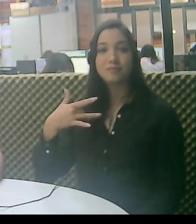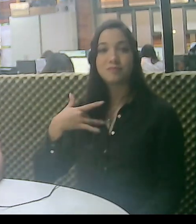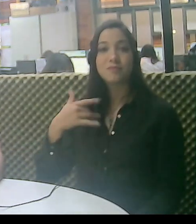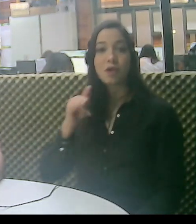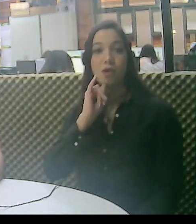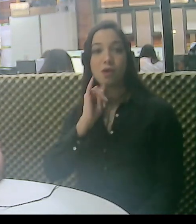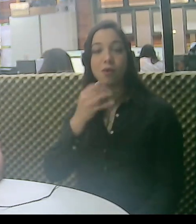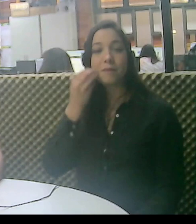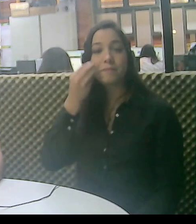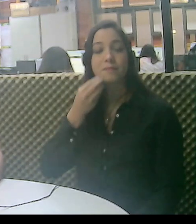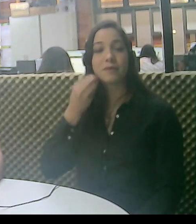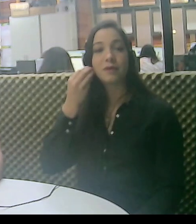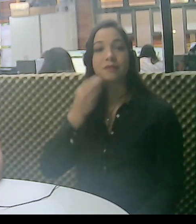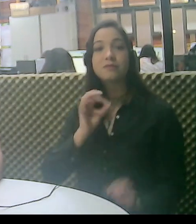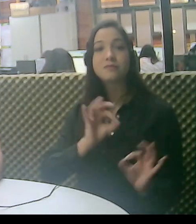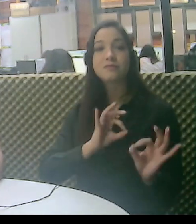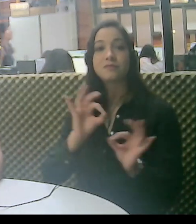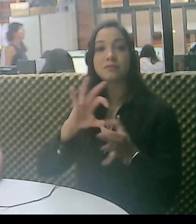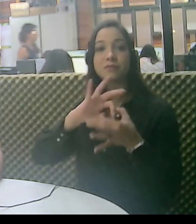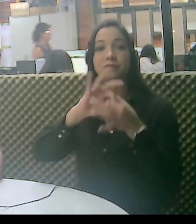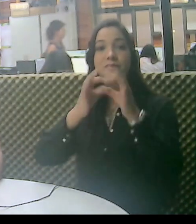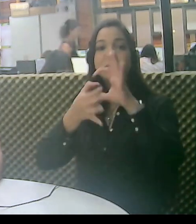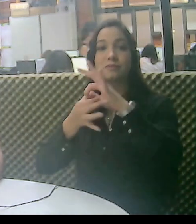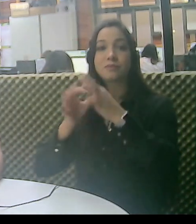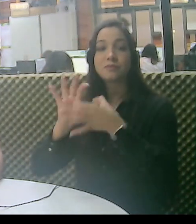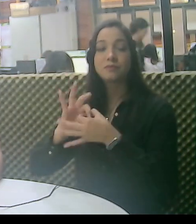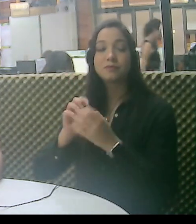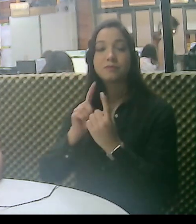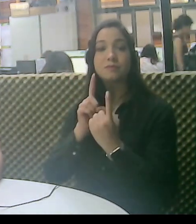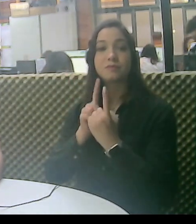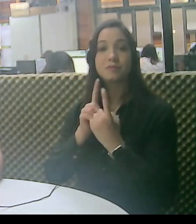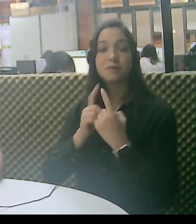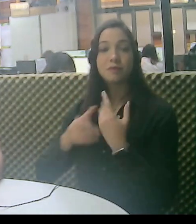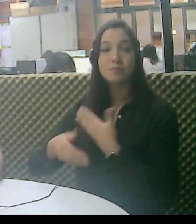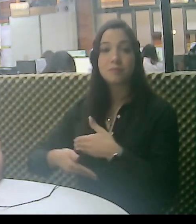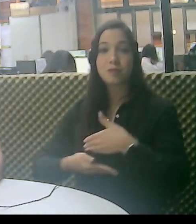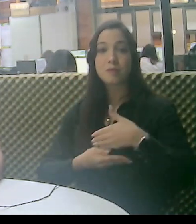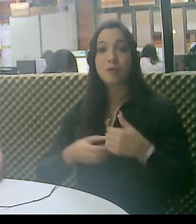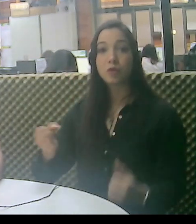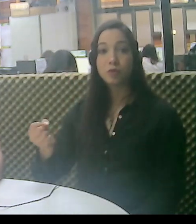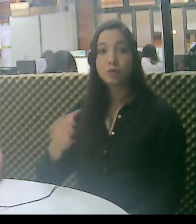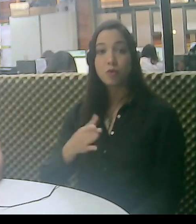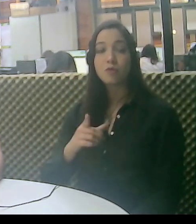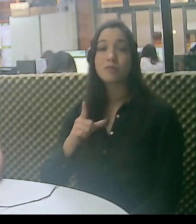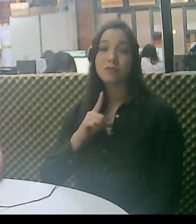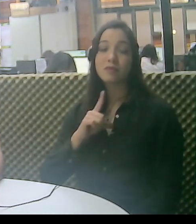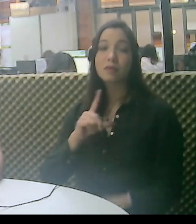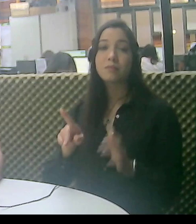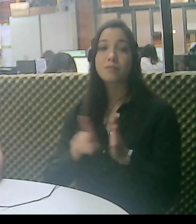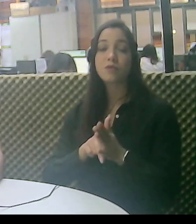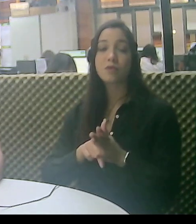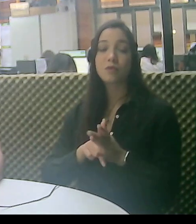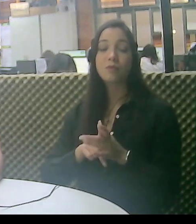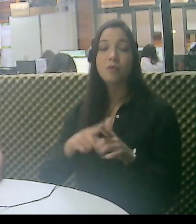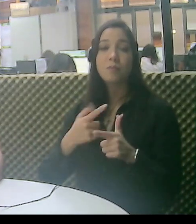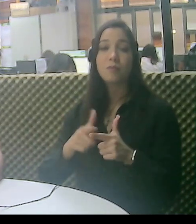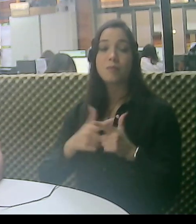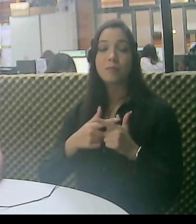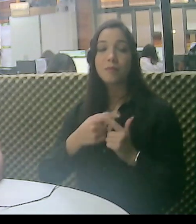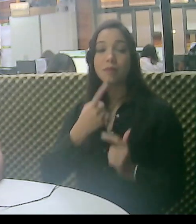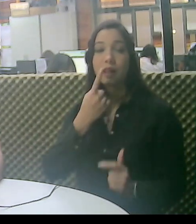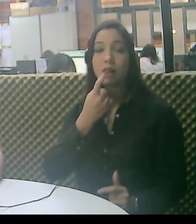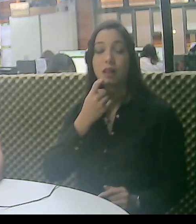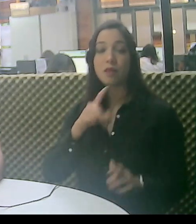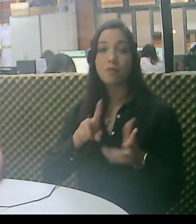da experiência da organização do fluxograma de atendimento ao recém-nascido com anquiloglossia, a língua presa, e o teste